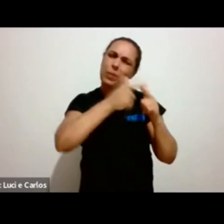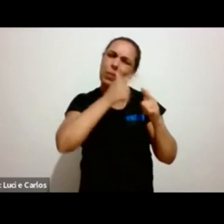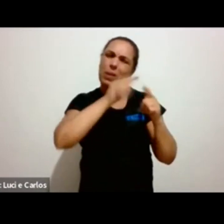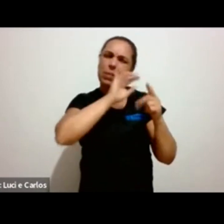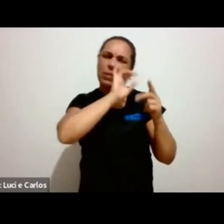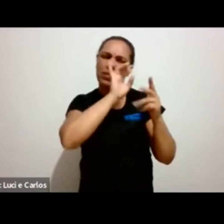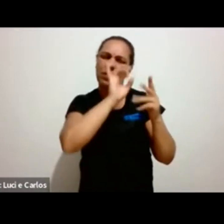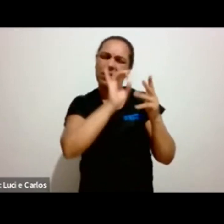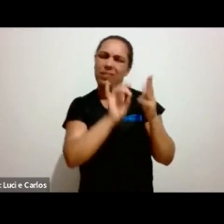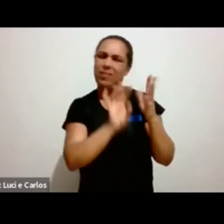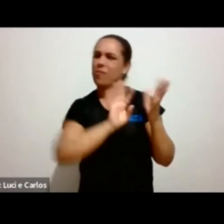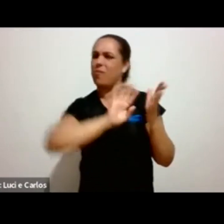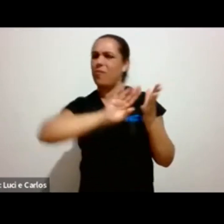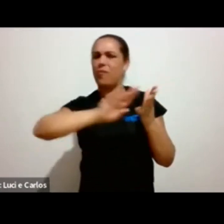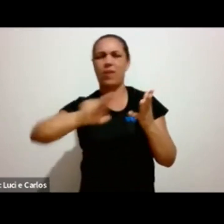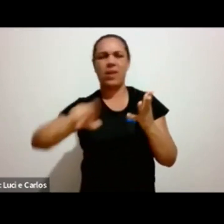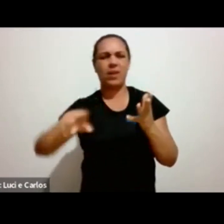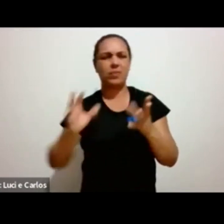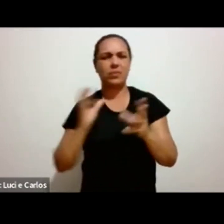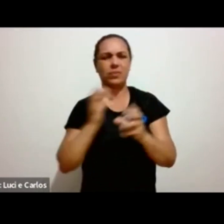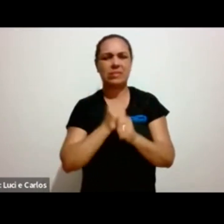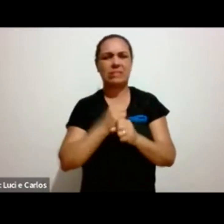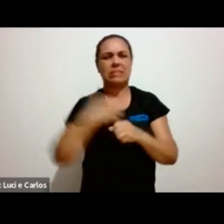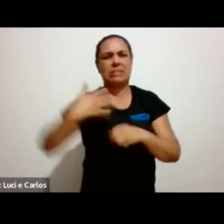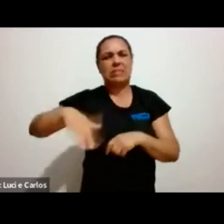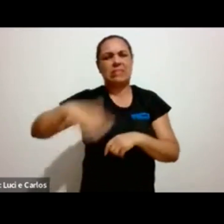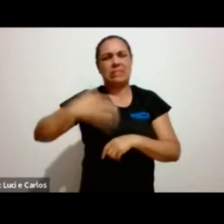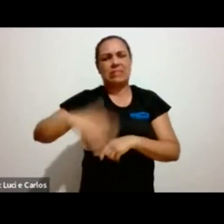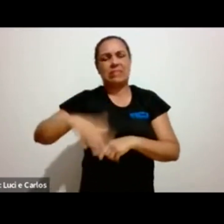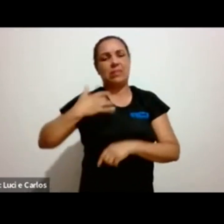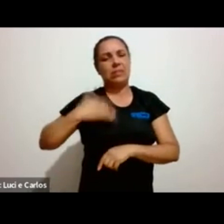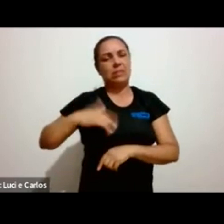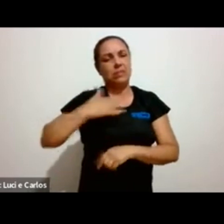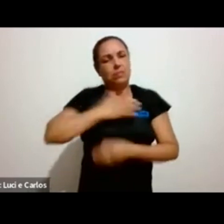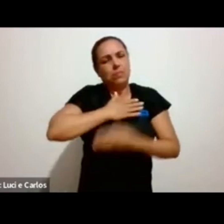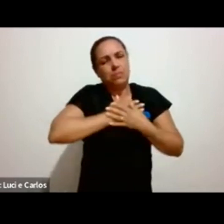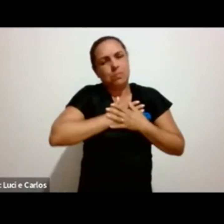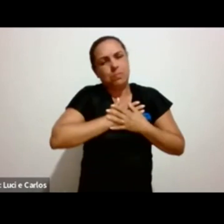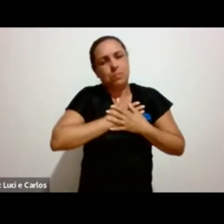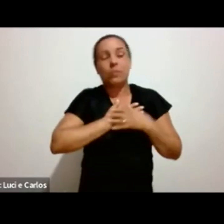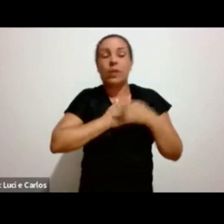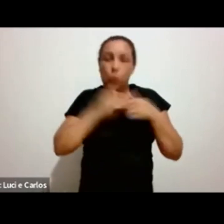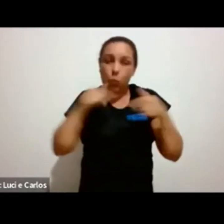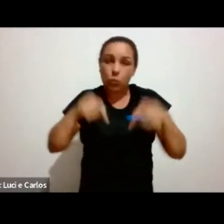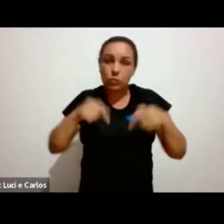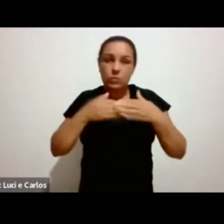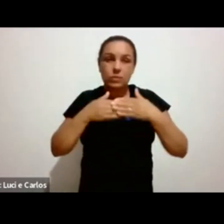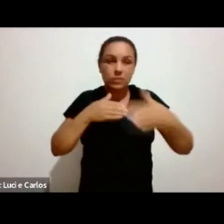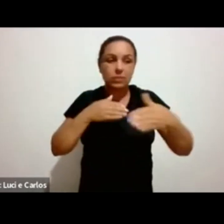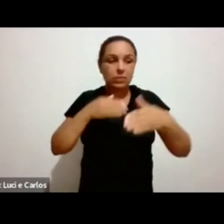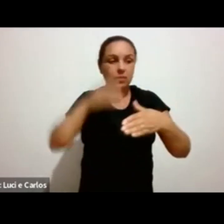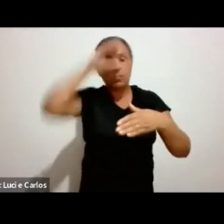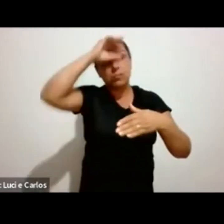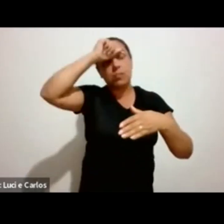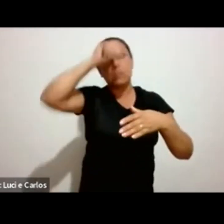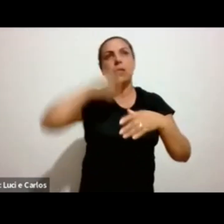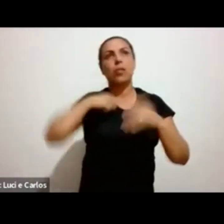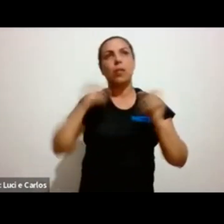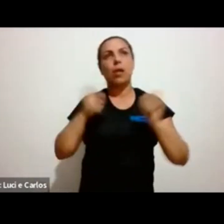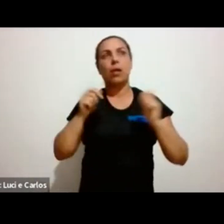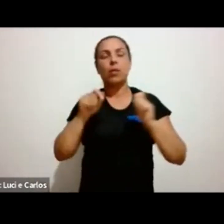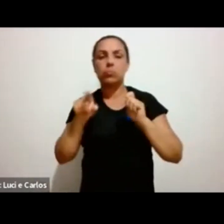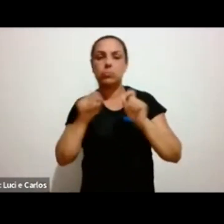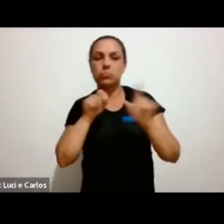está aqui para você aprender passos para que você possa ir tomando medidas que está ao seu alcance, eu posso dizer para